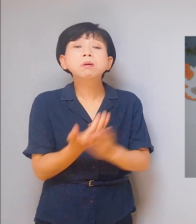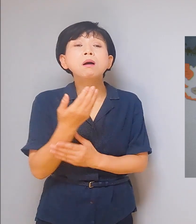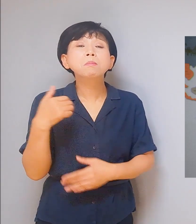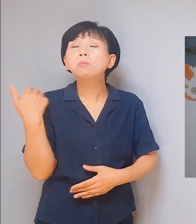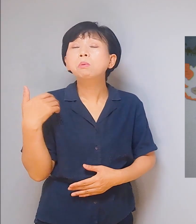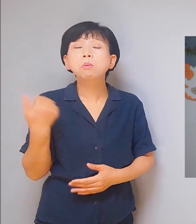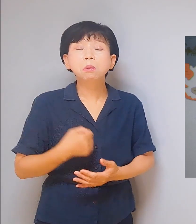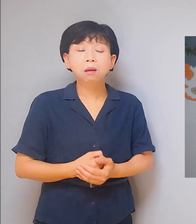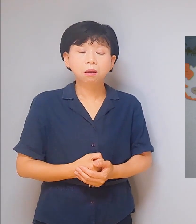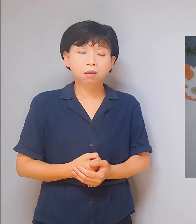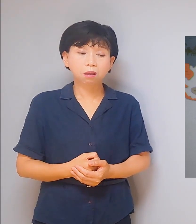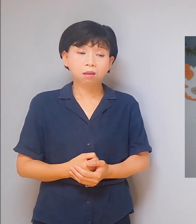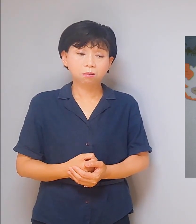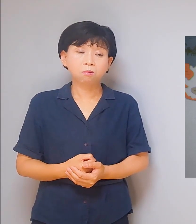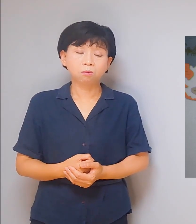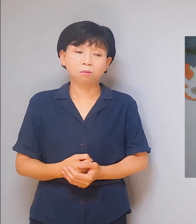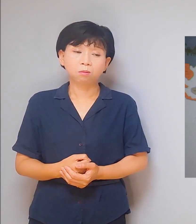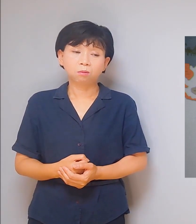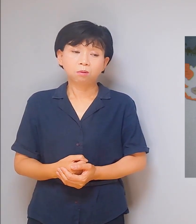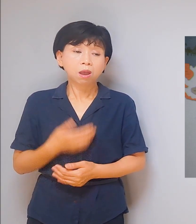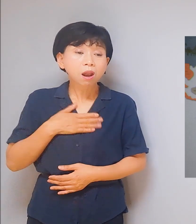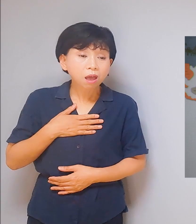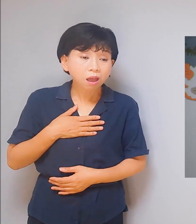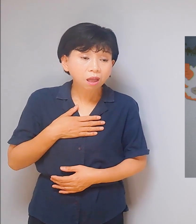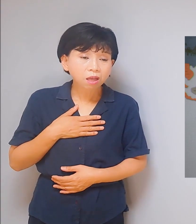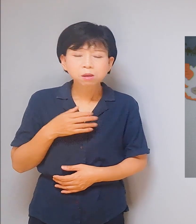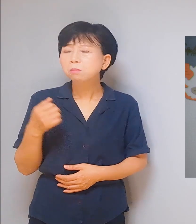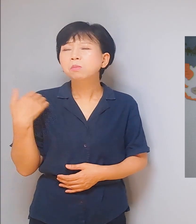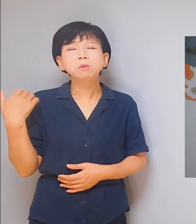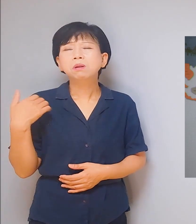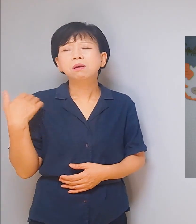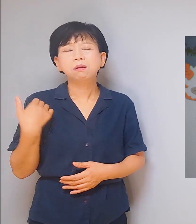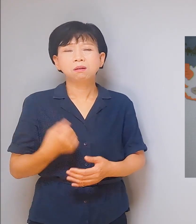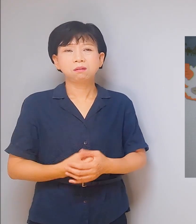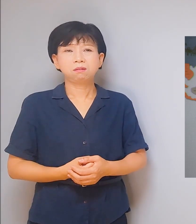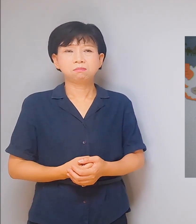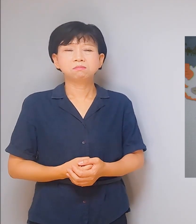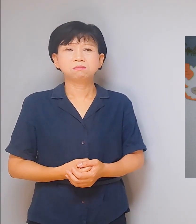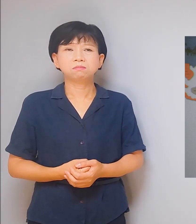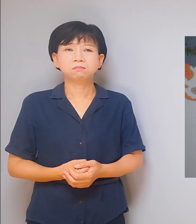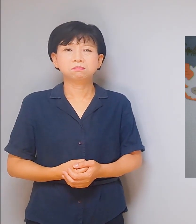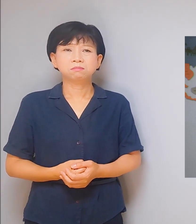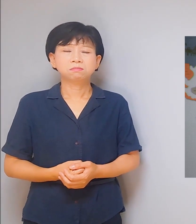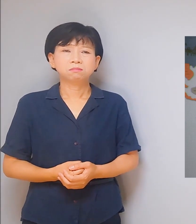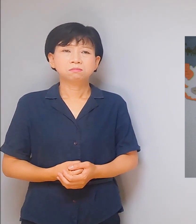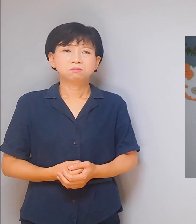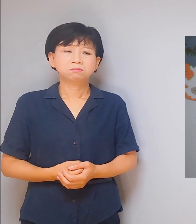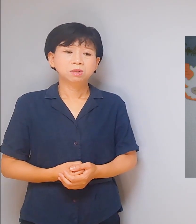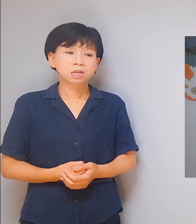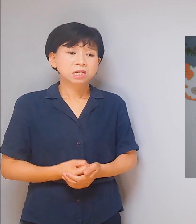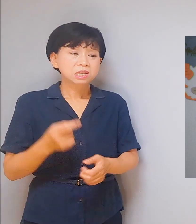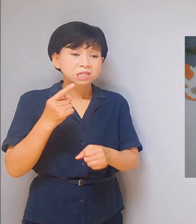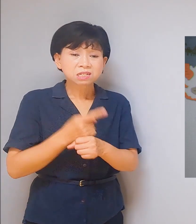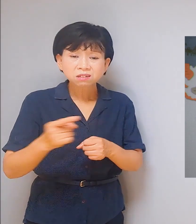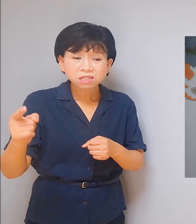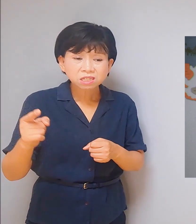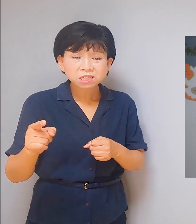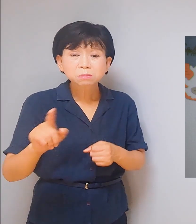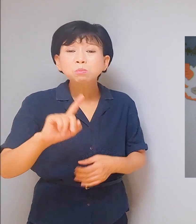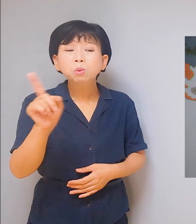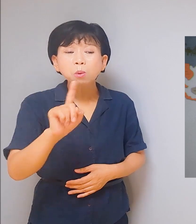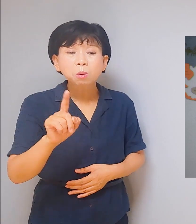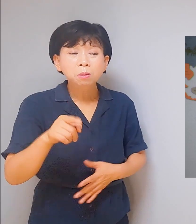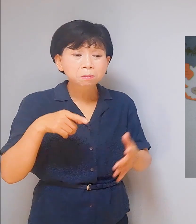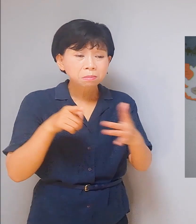내일 어떤 일이 일어날지 너 모른다. 1년 일을 어떻게